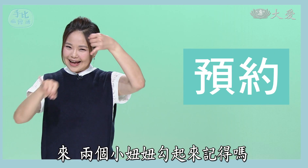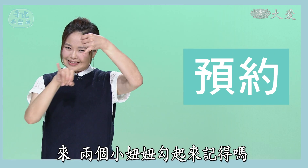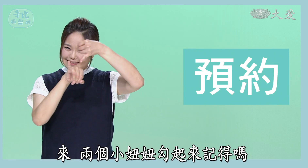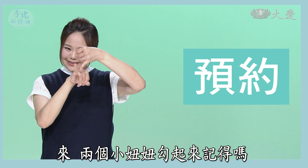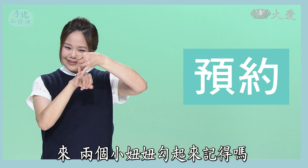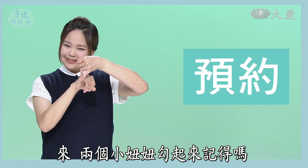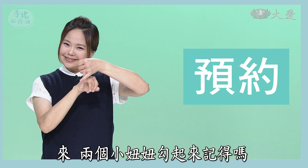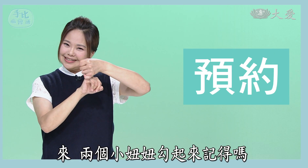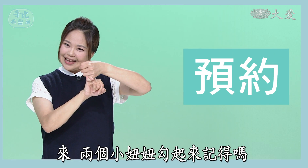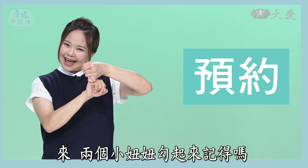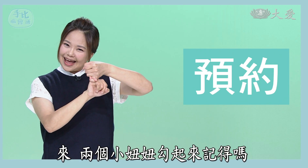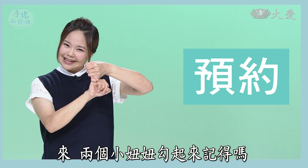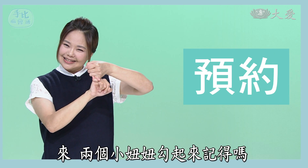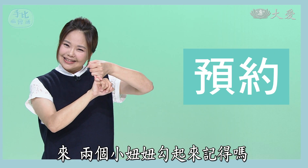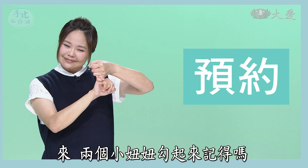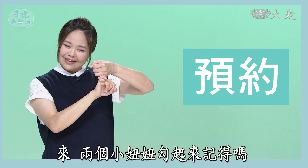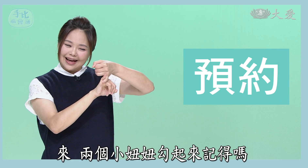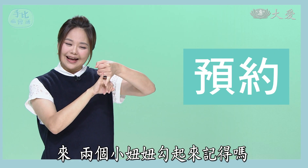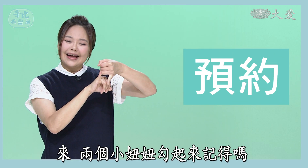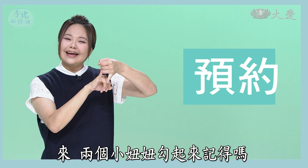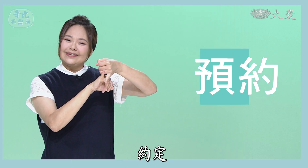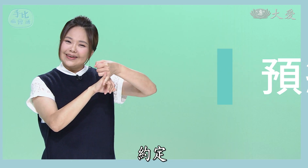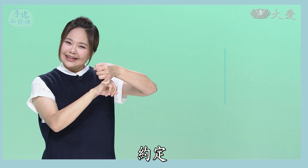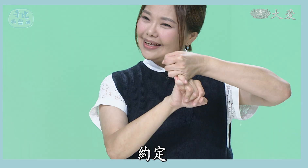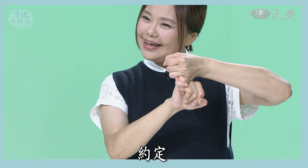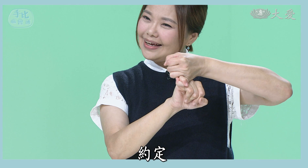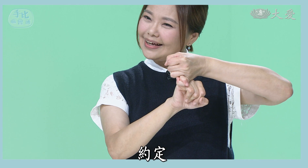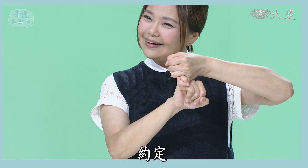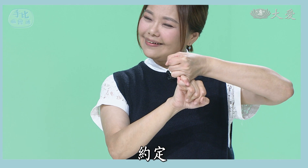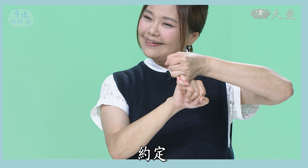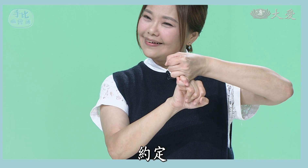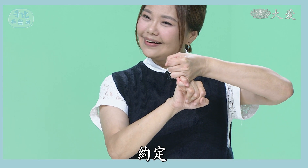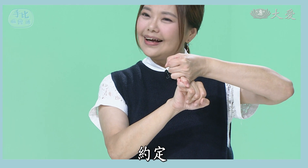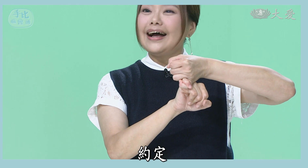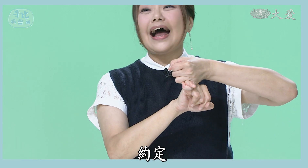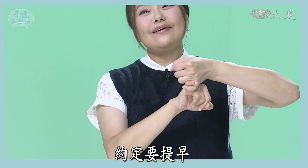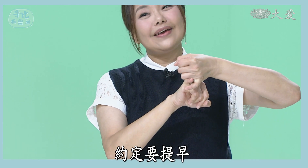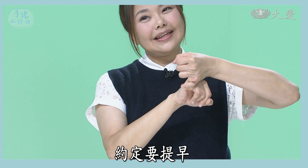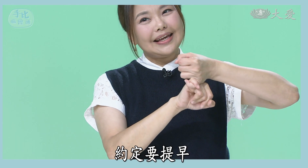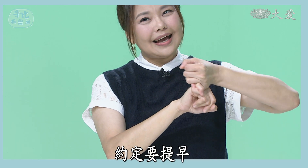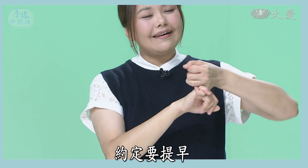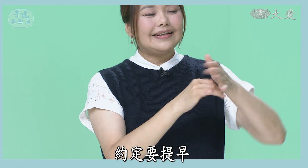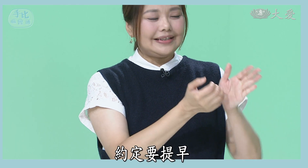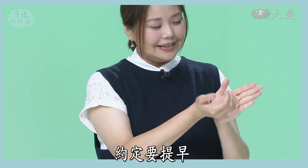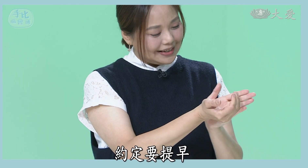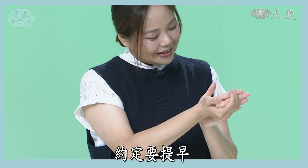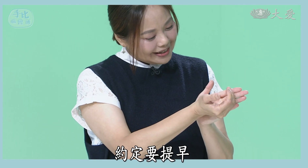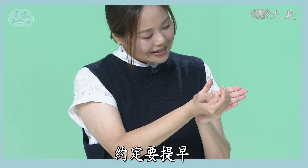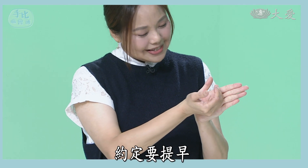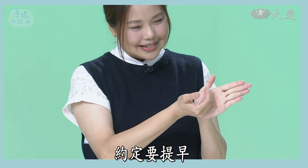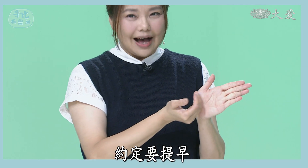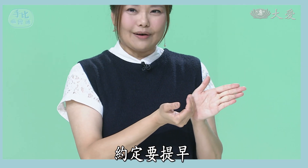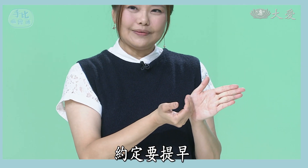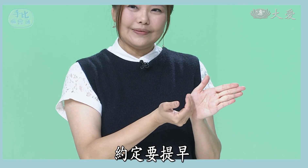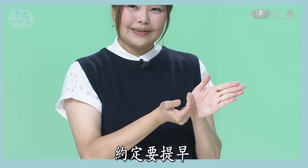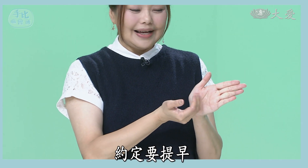个小妞妞勾起来，记得吗？约定哦，啊，约定要。提早，